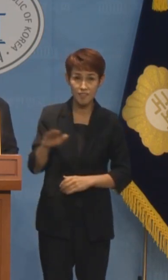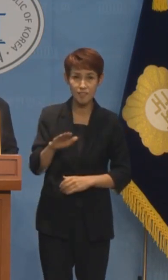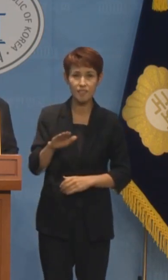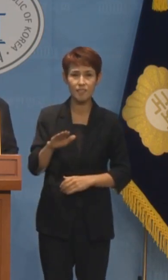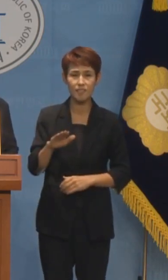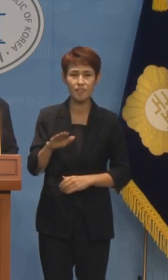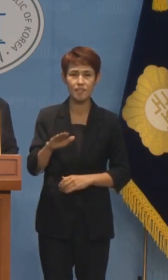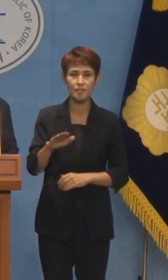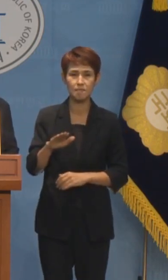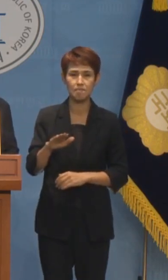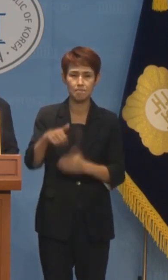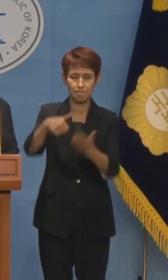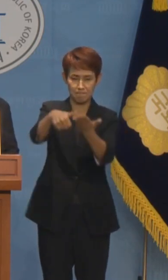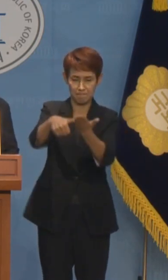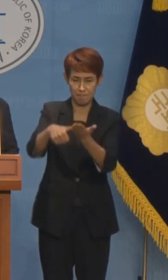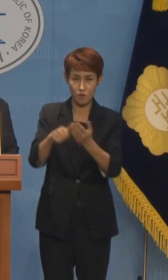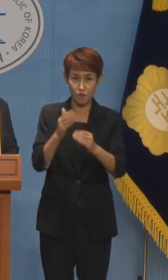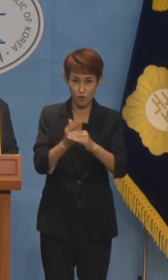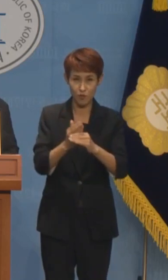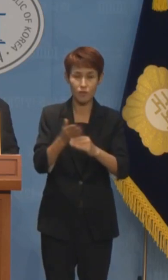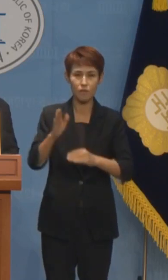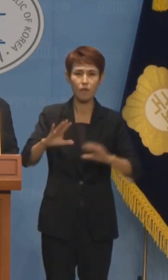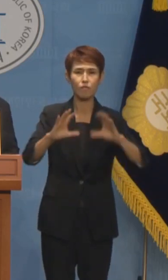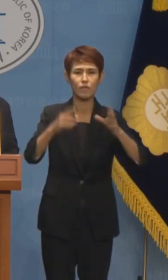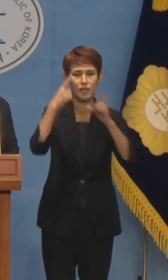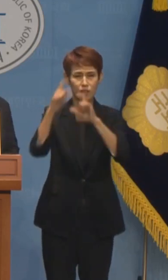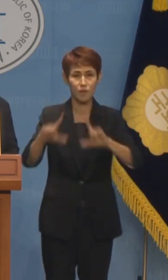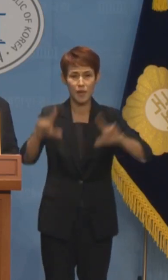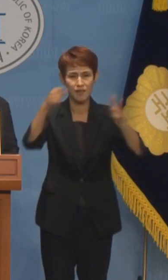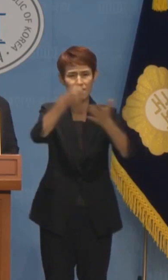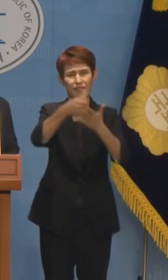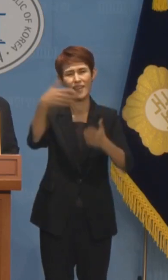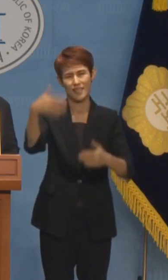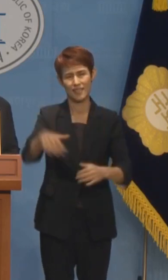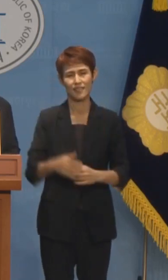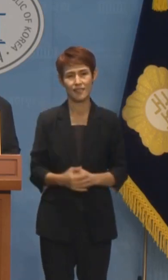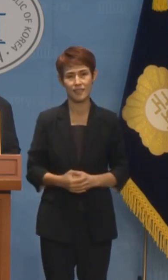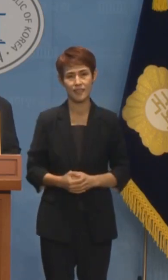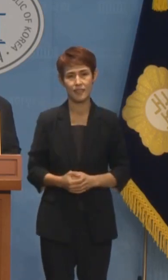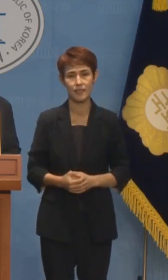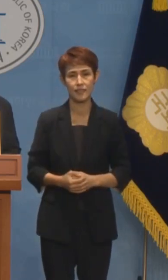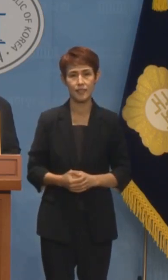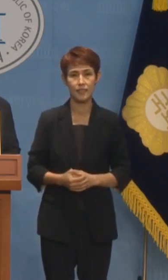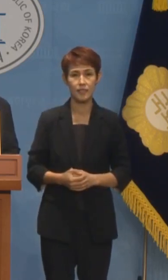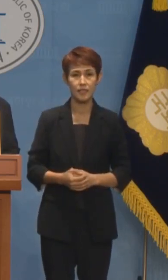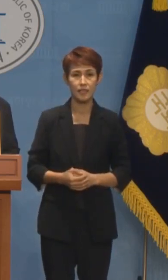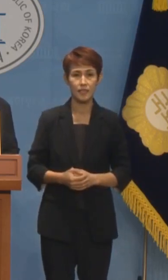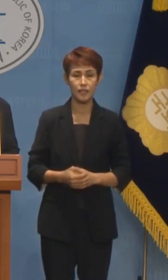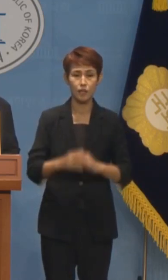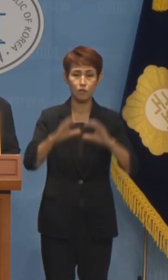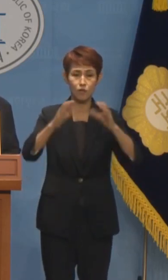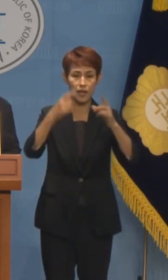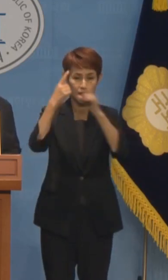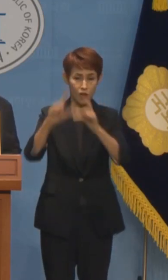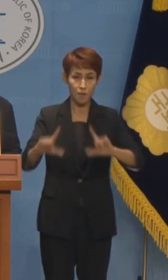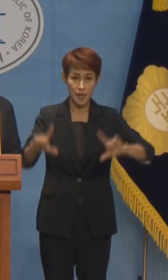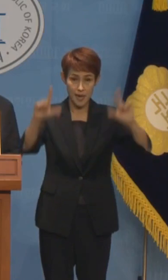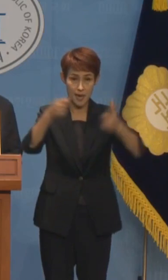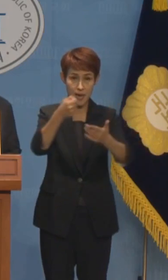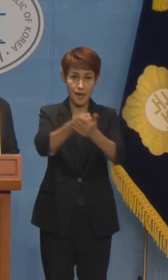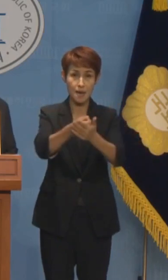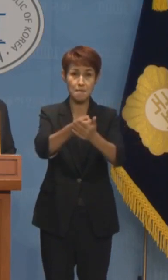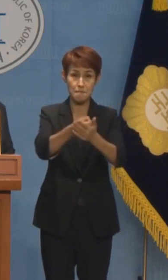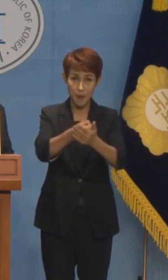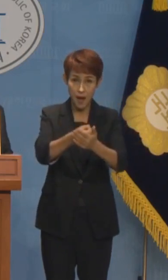진행했지만 아직 국가 기념일로 정해지지 않았습니다 독도의 날라 국가 기념일로 어 지정을 하면 독도가